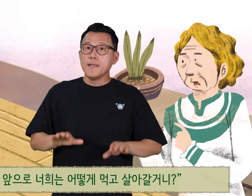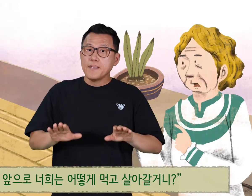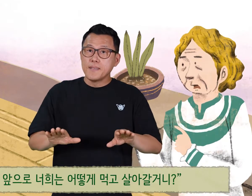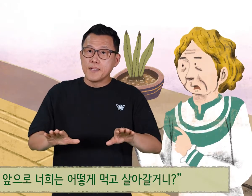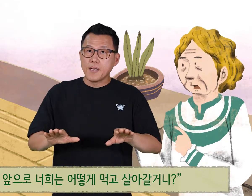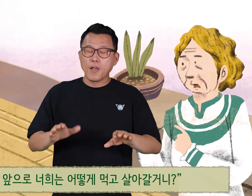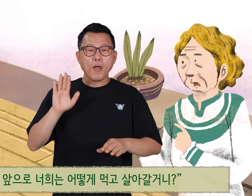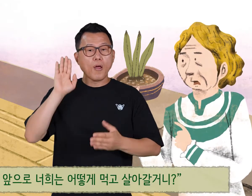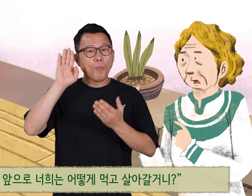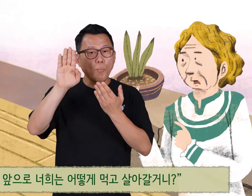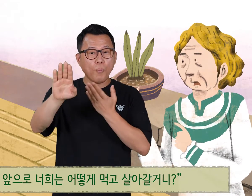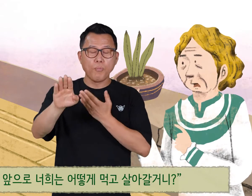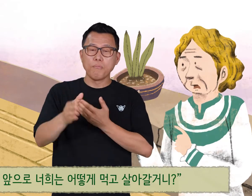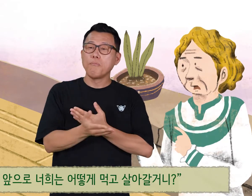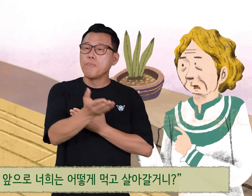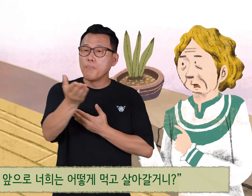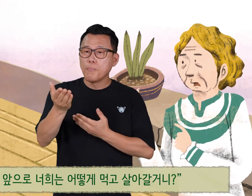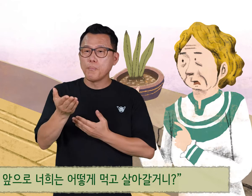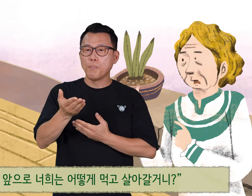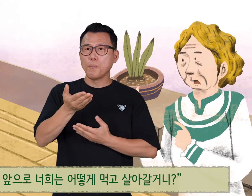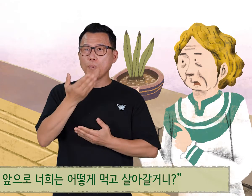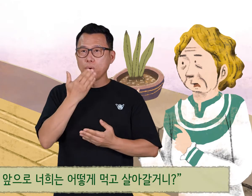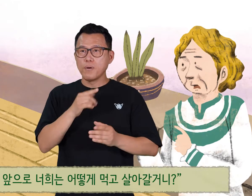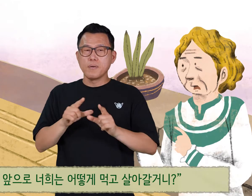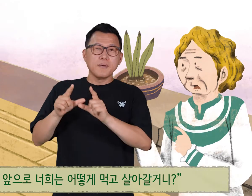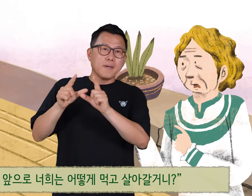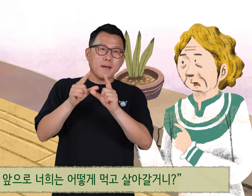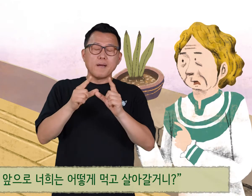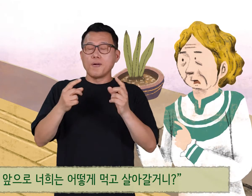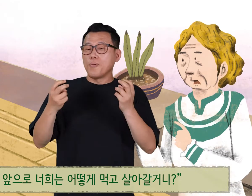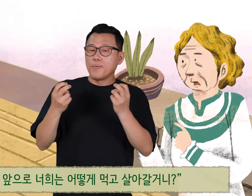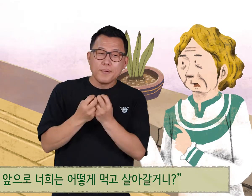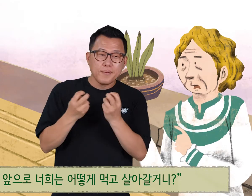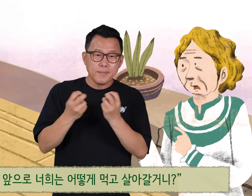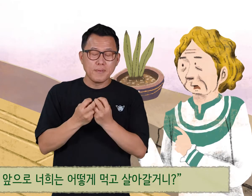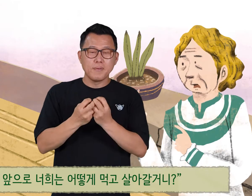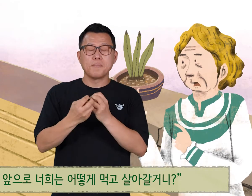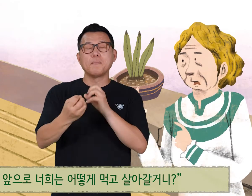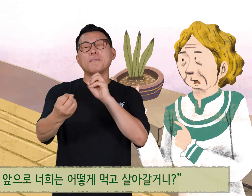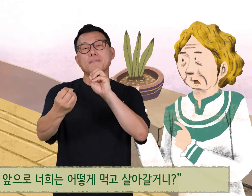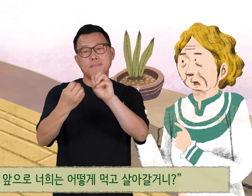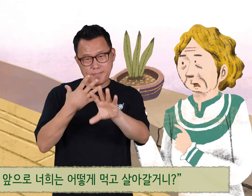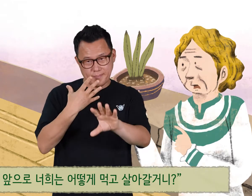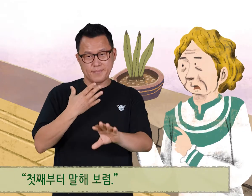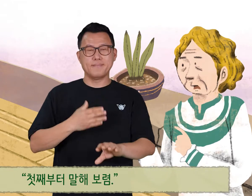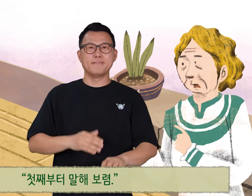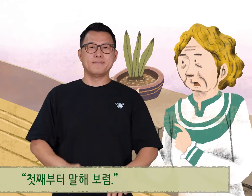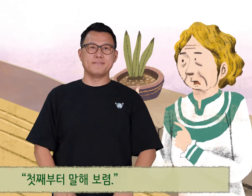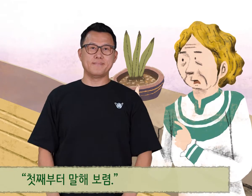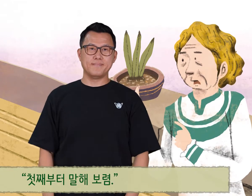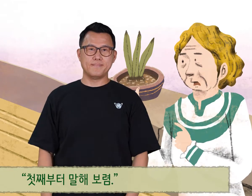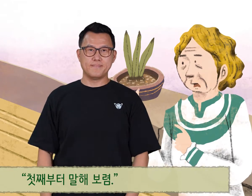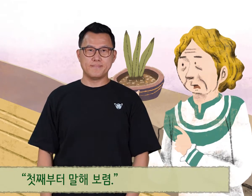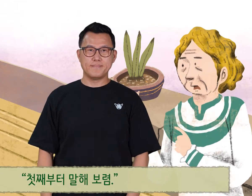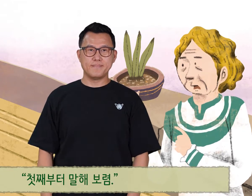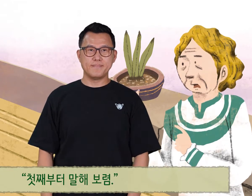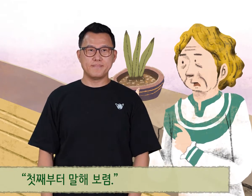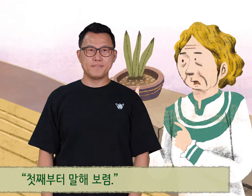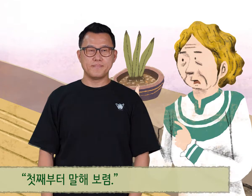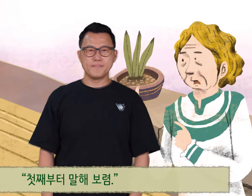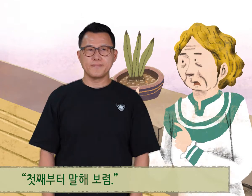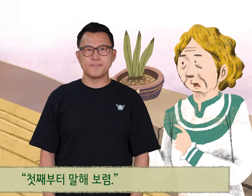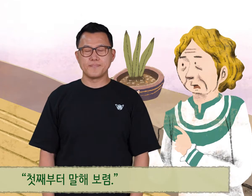자, 이제 앞으로 너희는 어떻게 먹고 살아갈 거니?